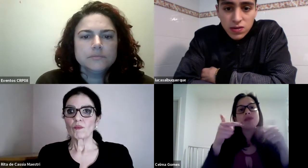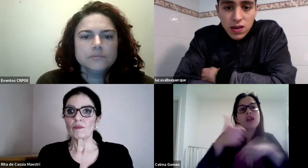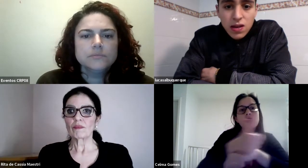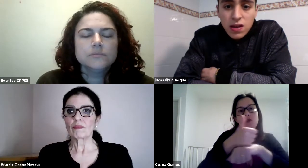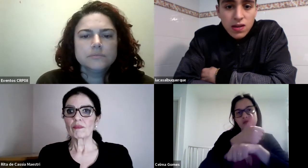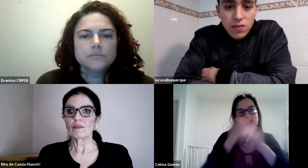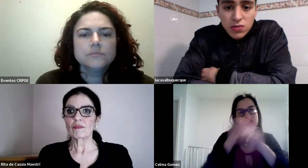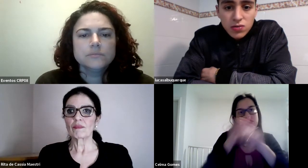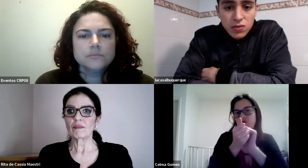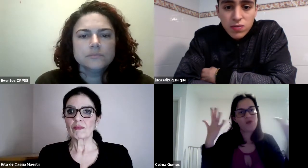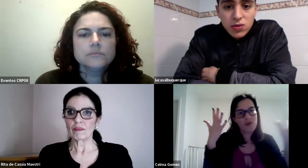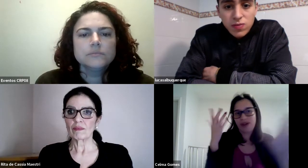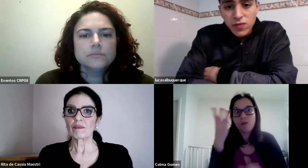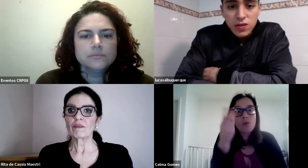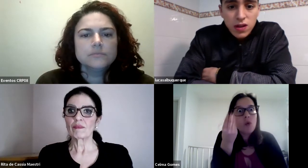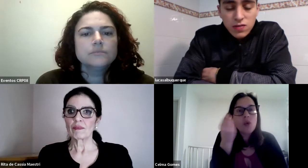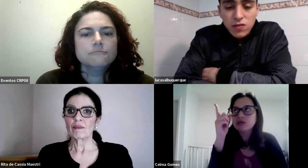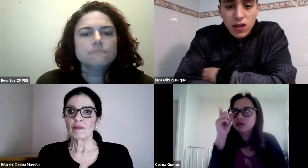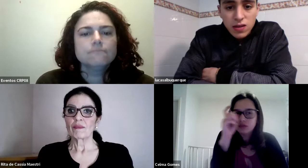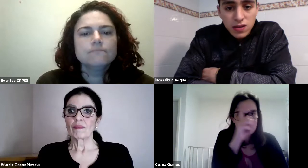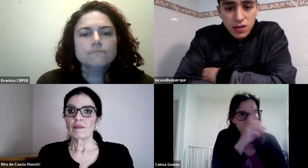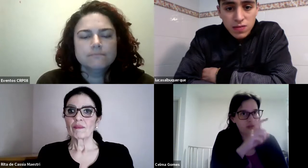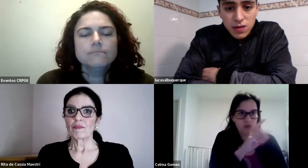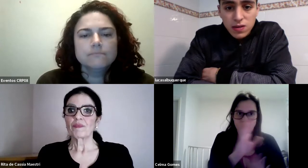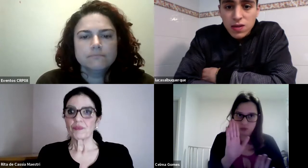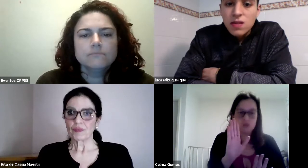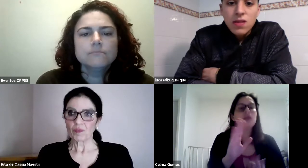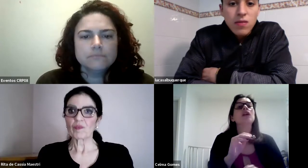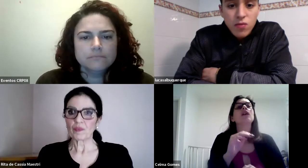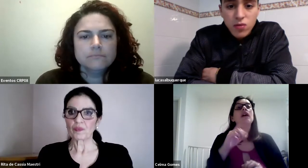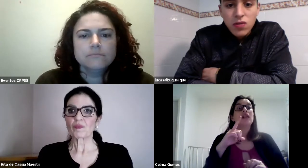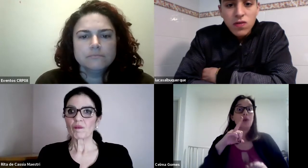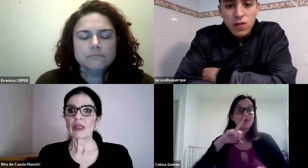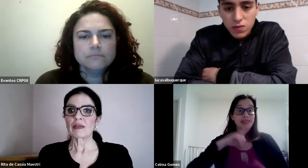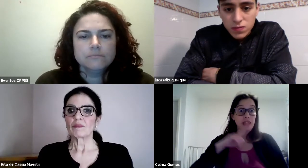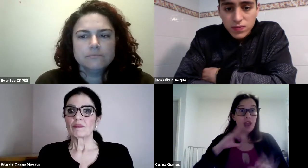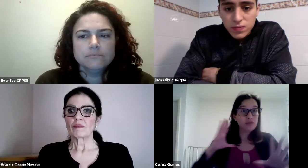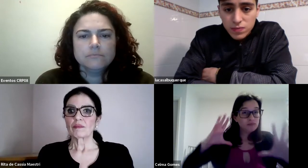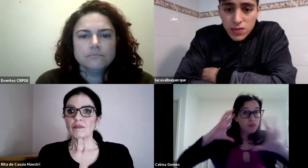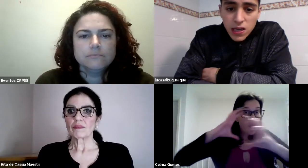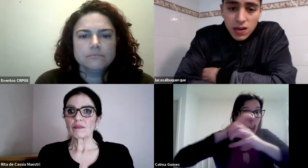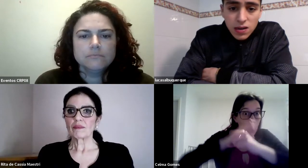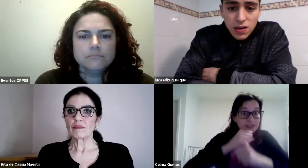acesso, né? E também o SUS não possui profissionais fluentes em Libras. Então, é muito difícil.